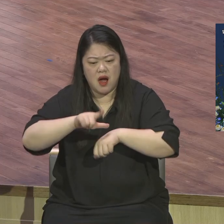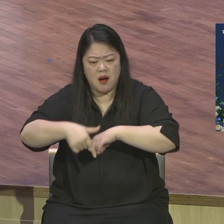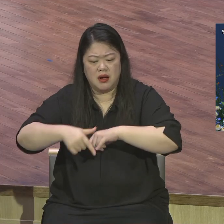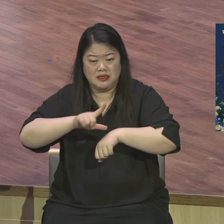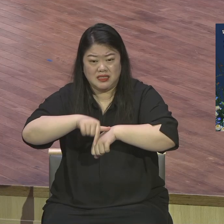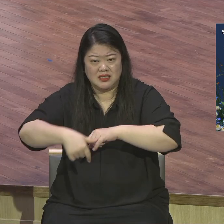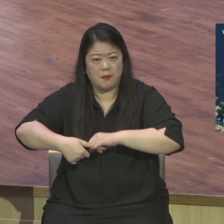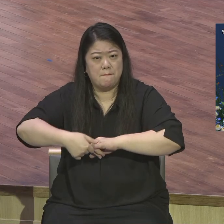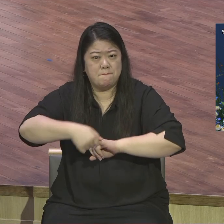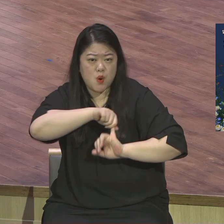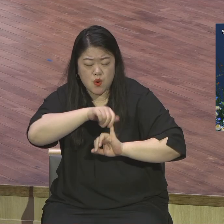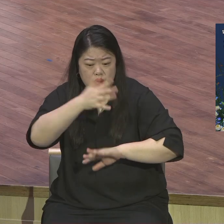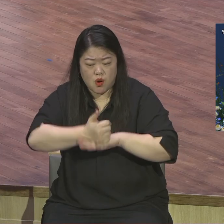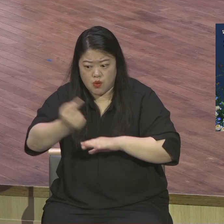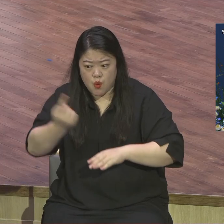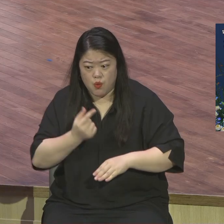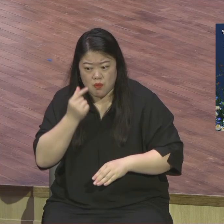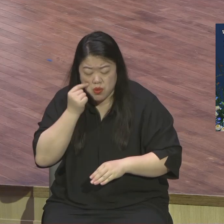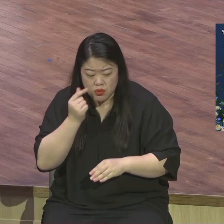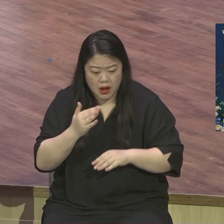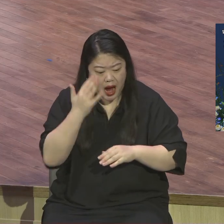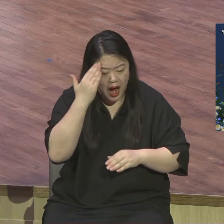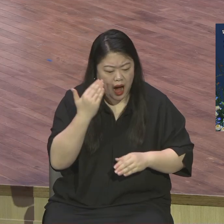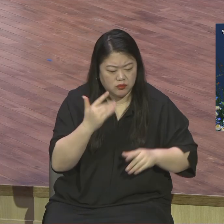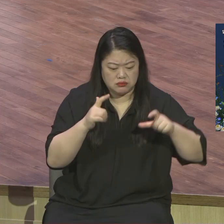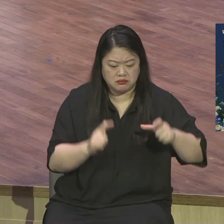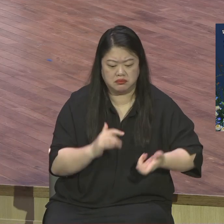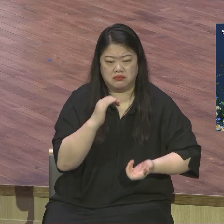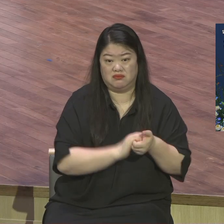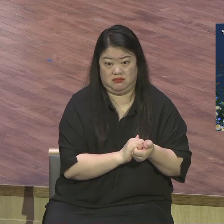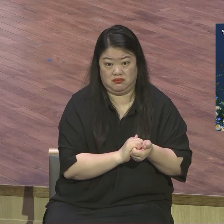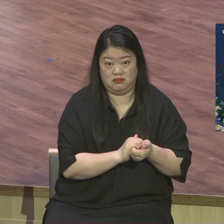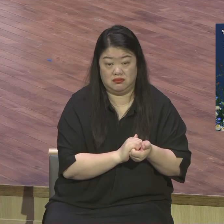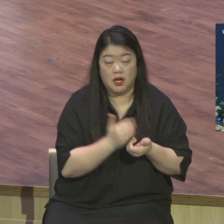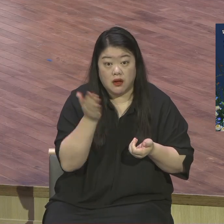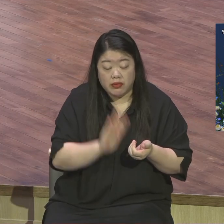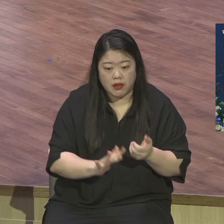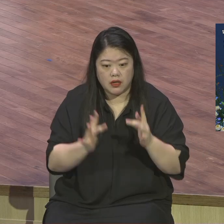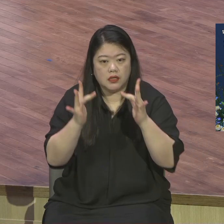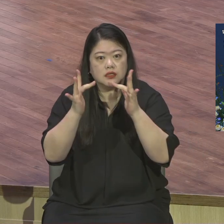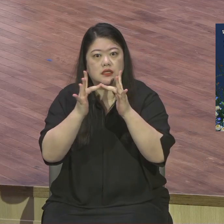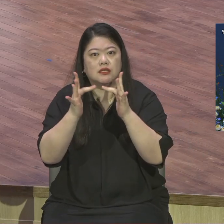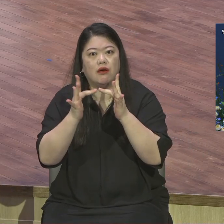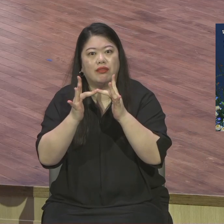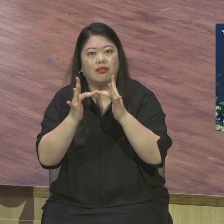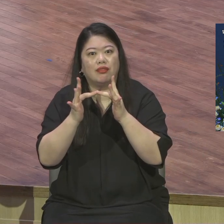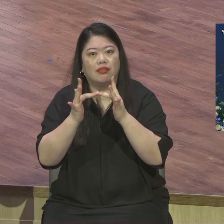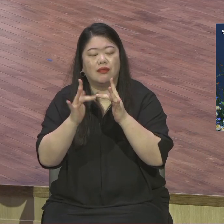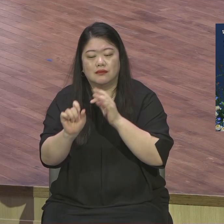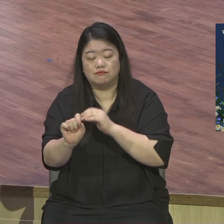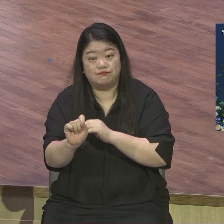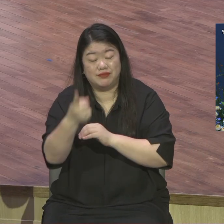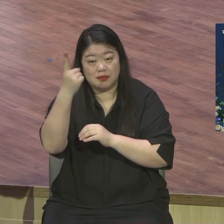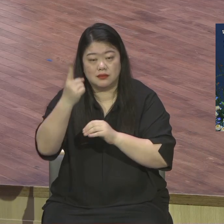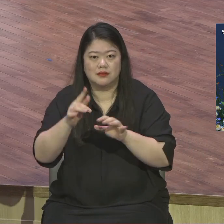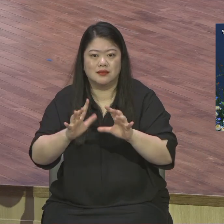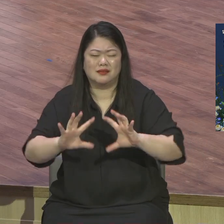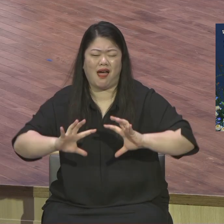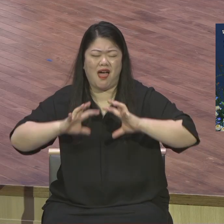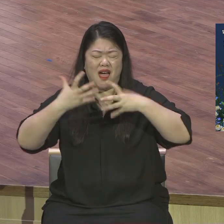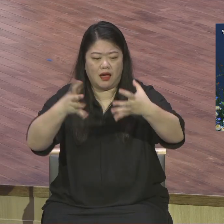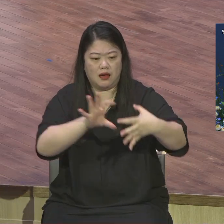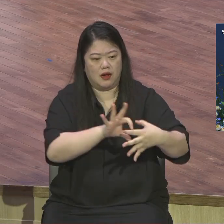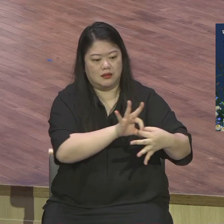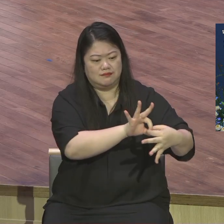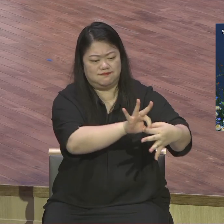감사한 거예요 지금 전 세계에 지금 오히려 보금 확산은 더 큰 증거이 나오고 있다 아이고 코로나 때문에